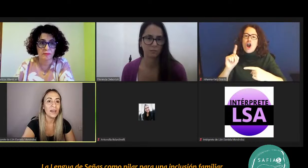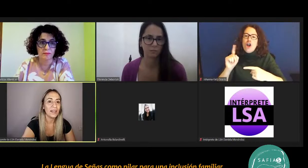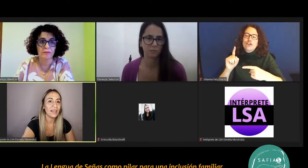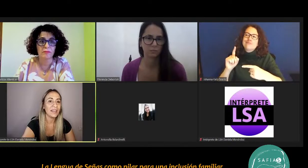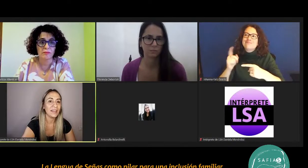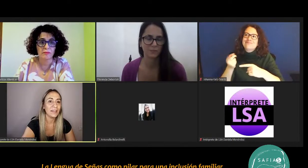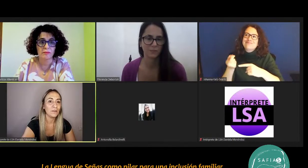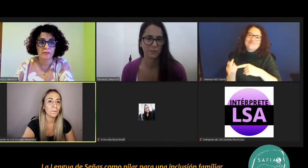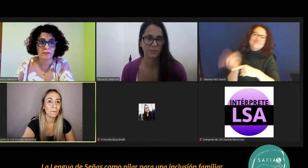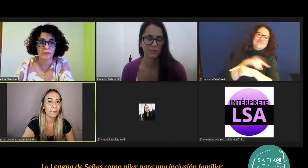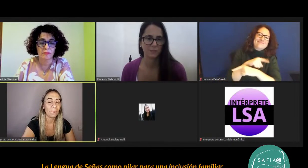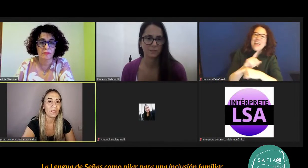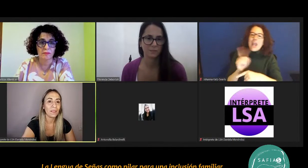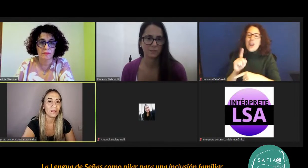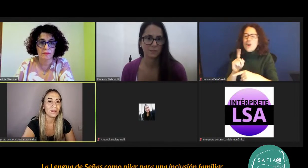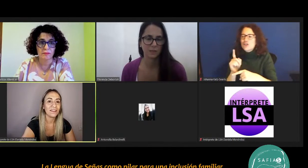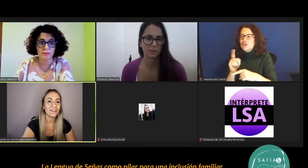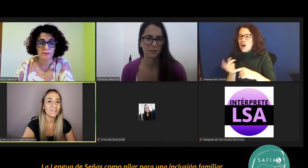continúa,